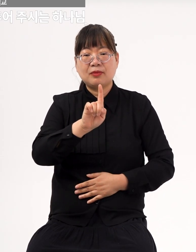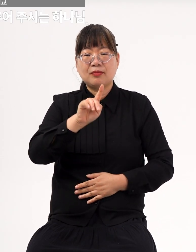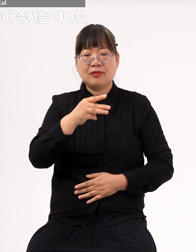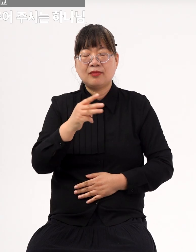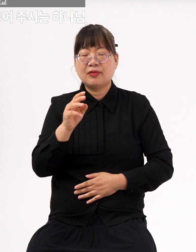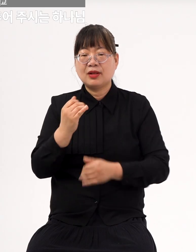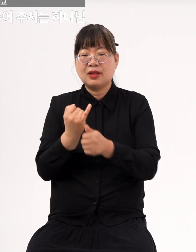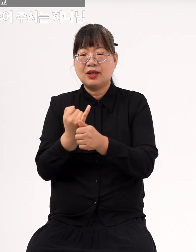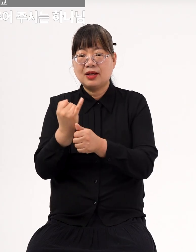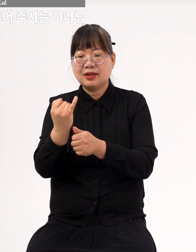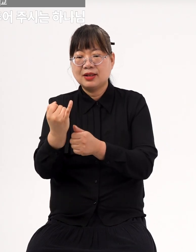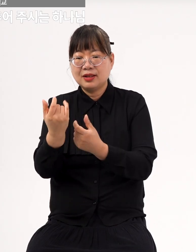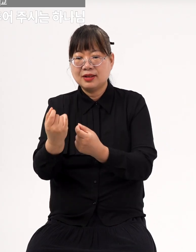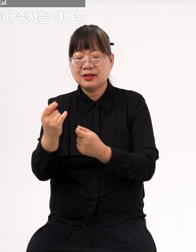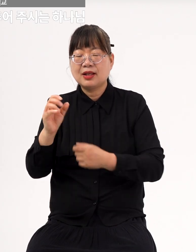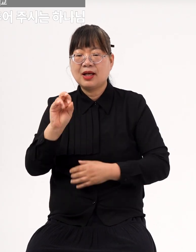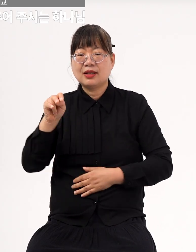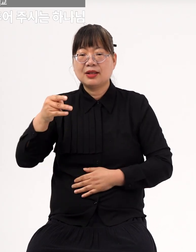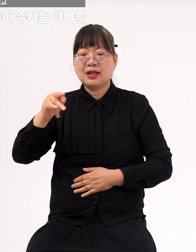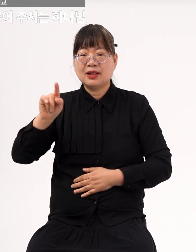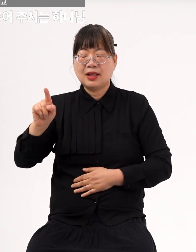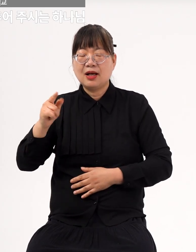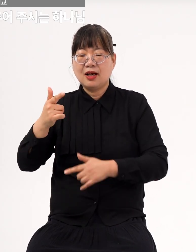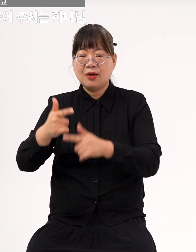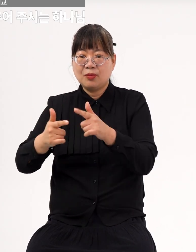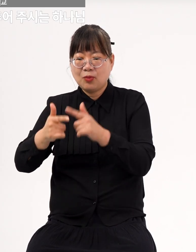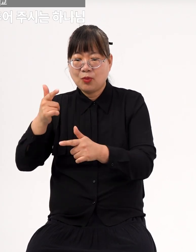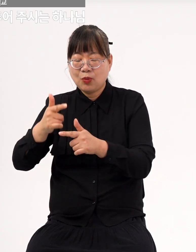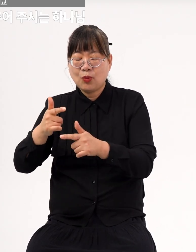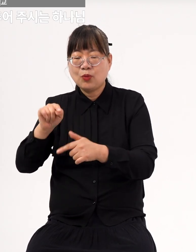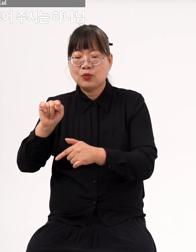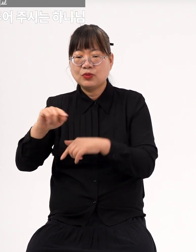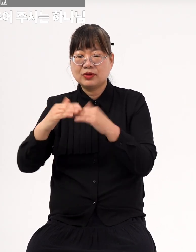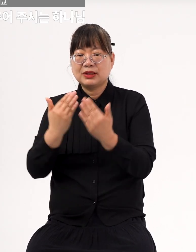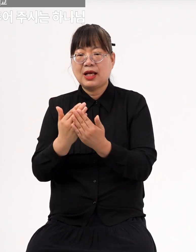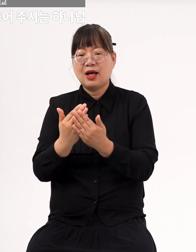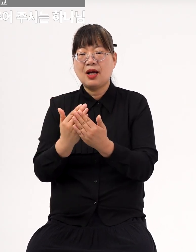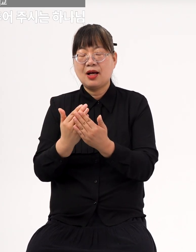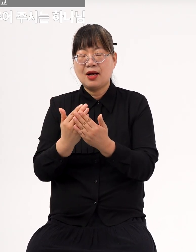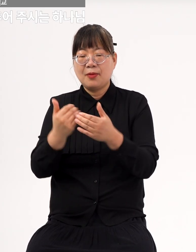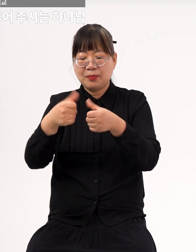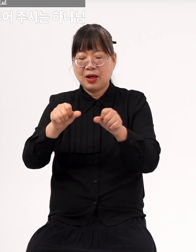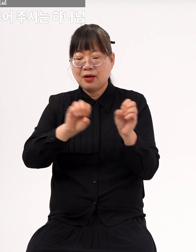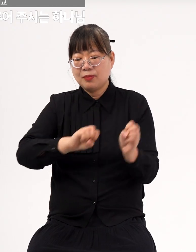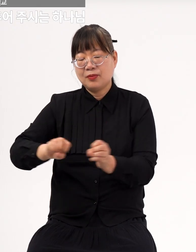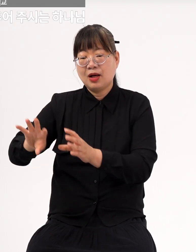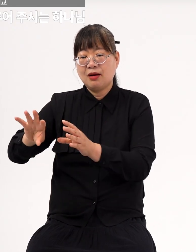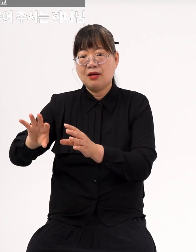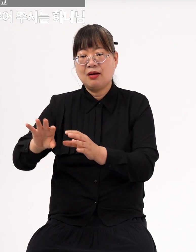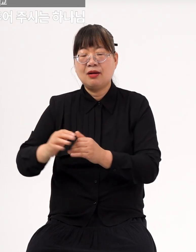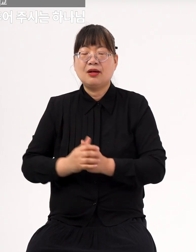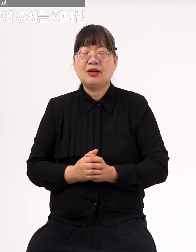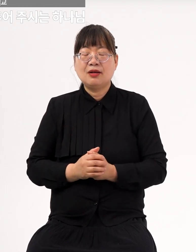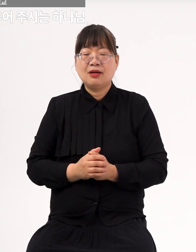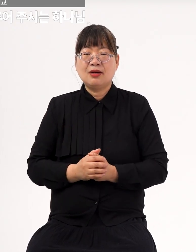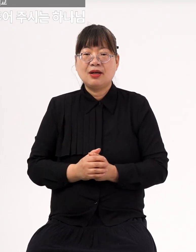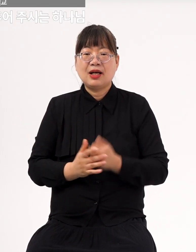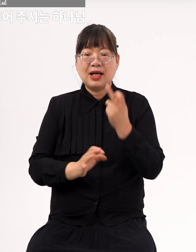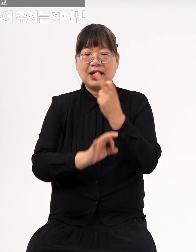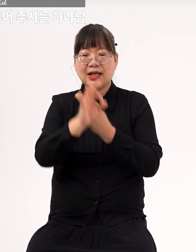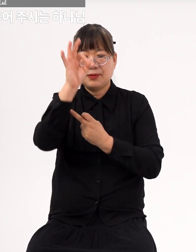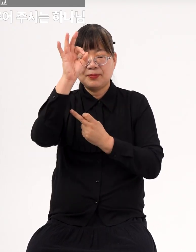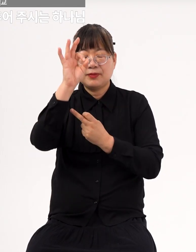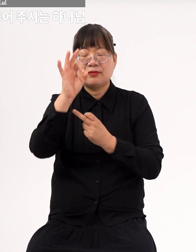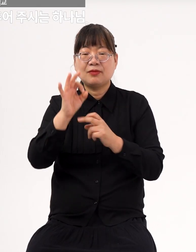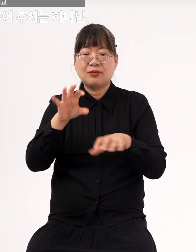바알과 그 아내 격인 아세라 목상을 다 파괴시켜 버립니다. 새날이 밝았어요.